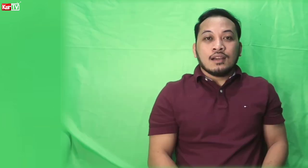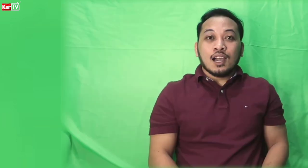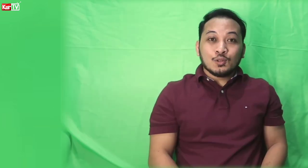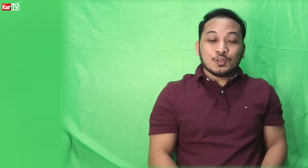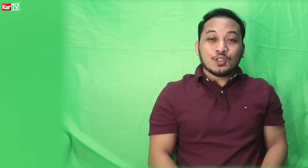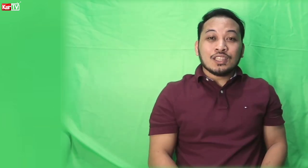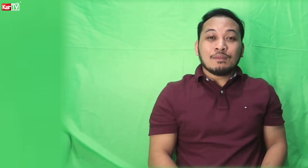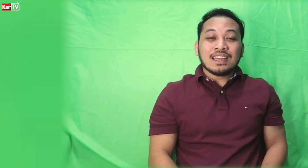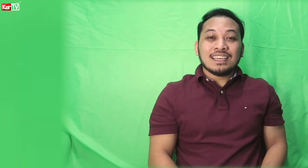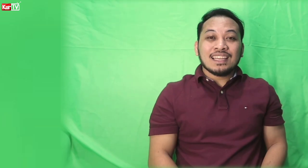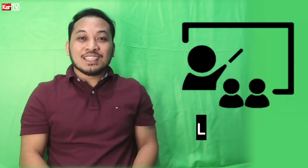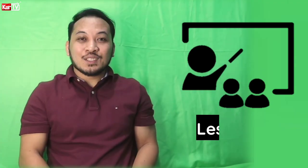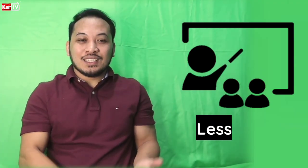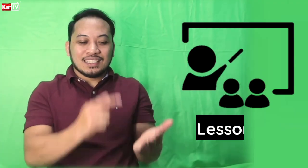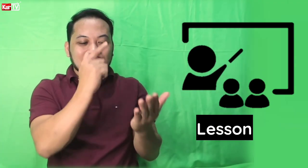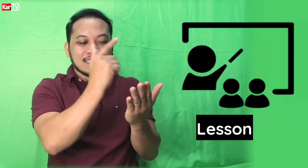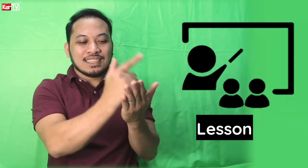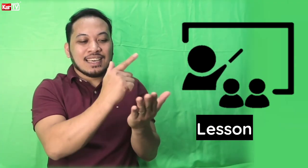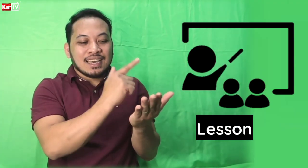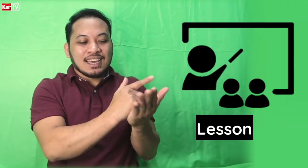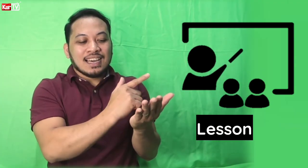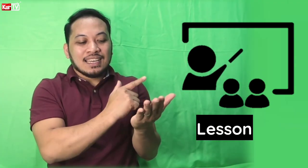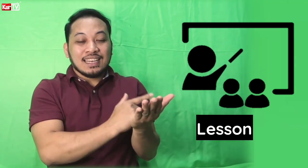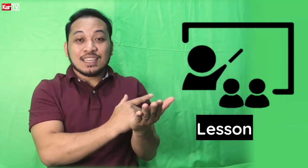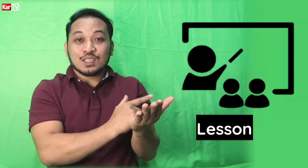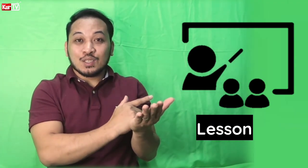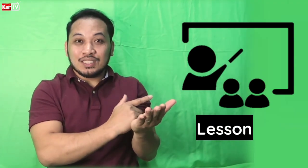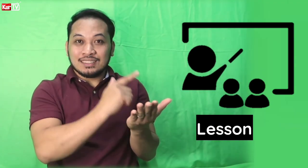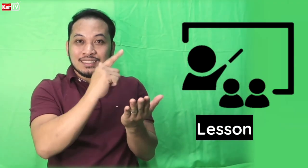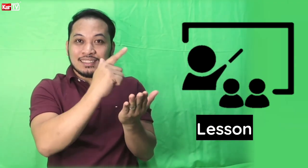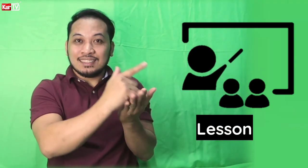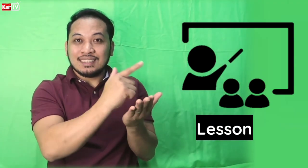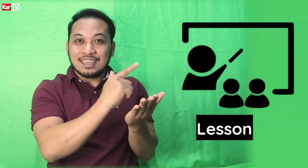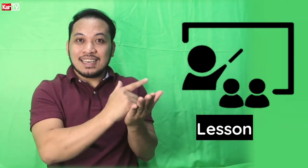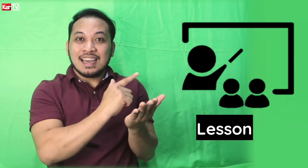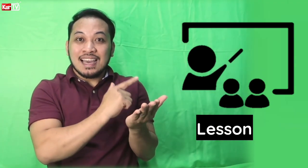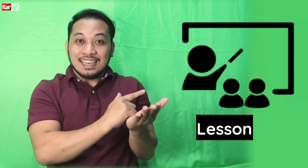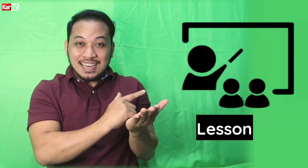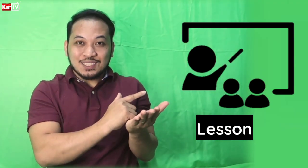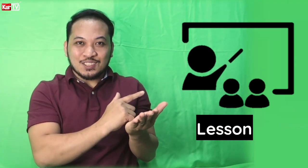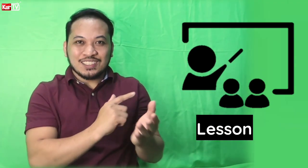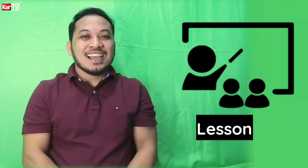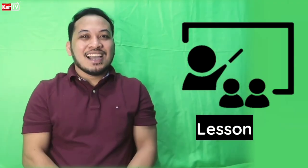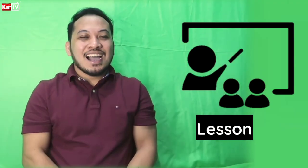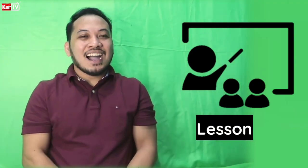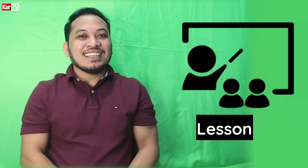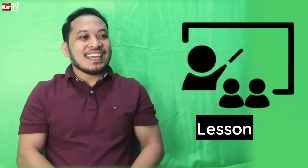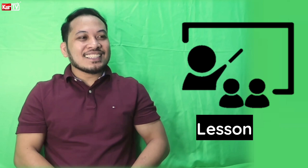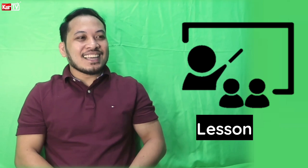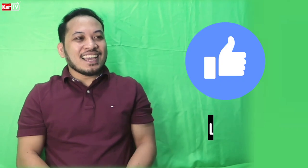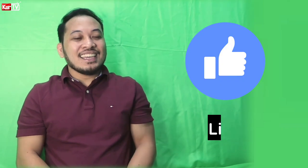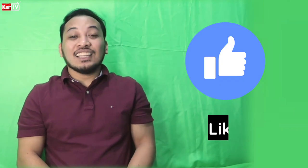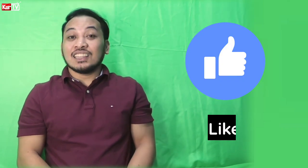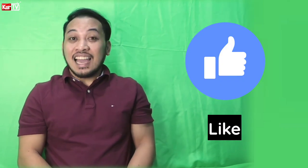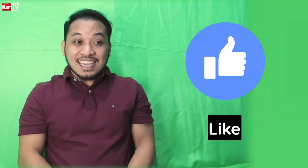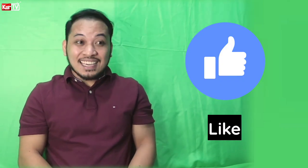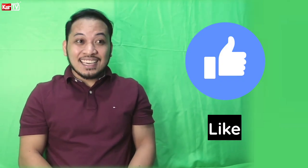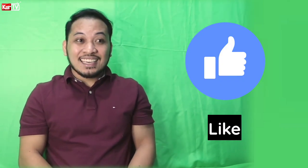Ang susunod naman ay lesson. Lesson. Lesson. Ang next ay like.